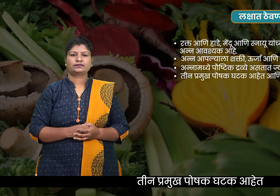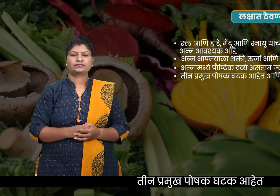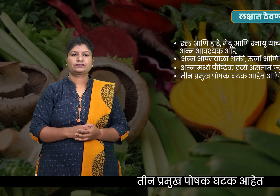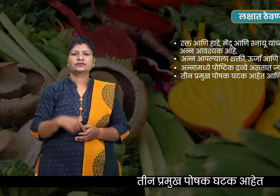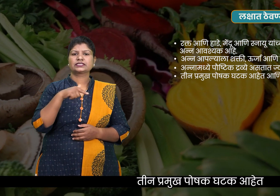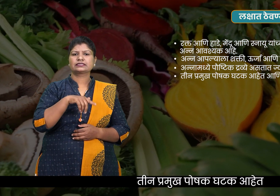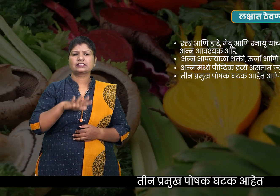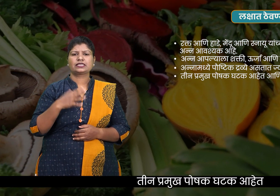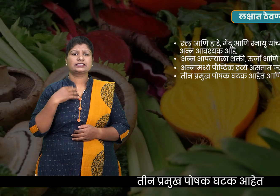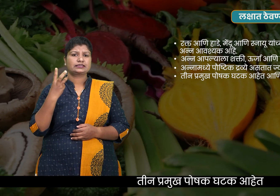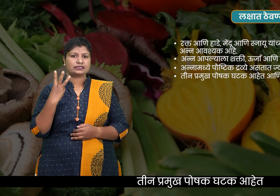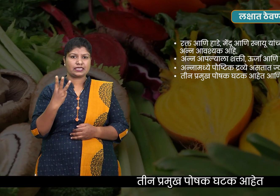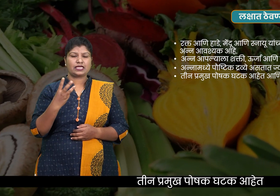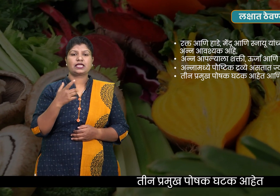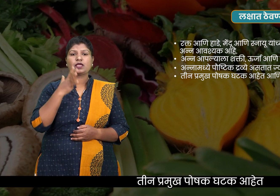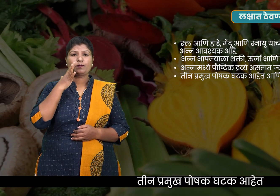3 प्रमुख पोषक घटक आहेत